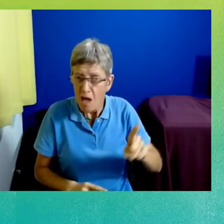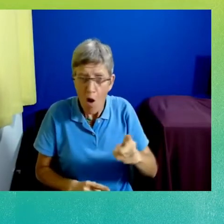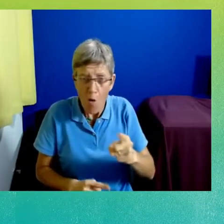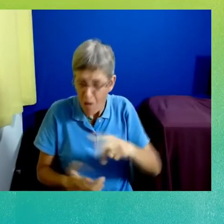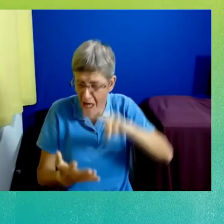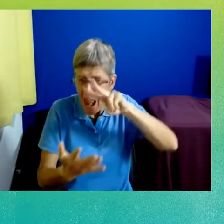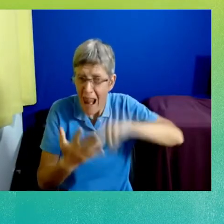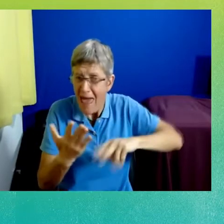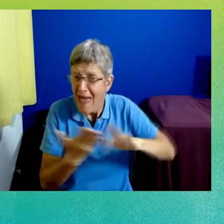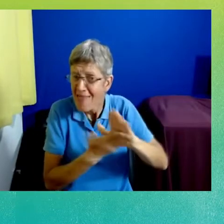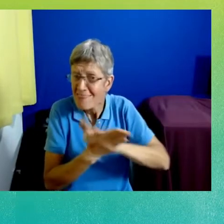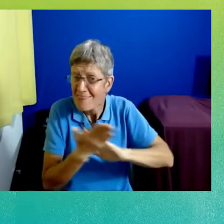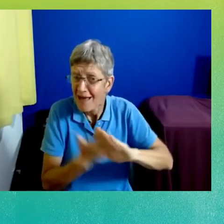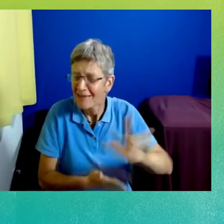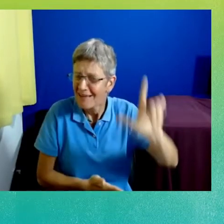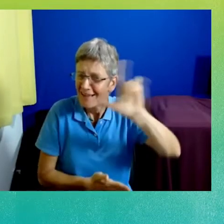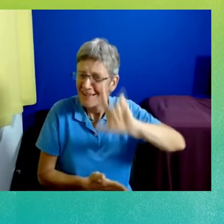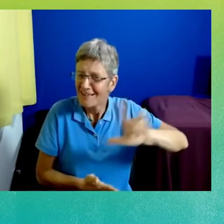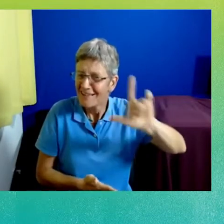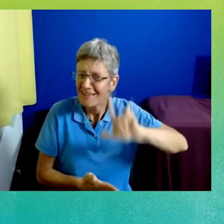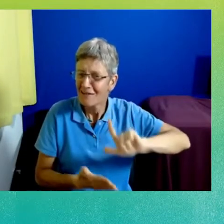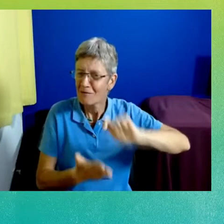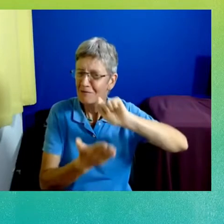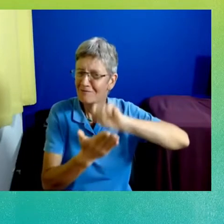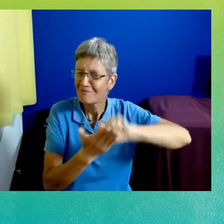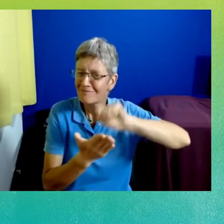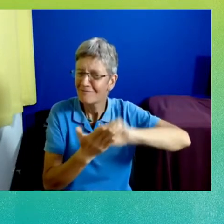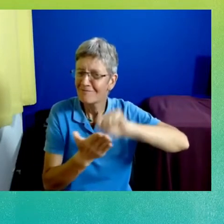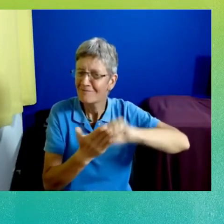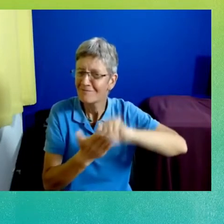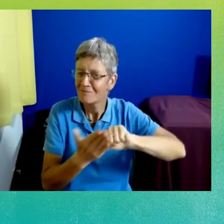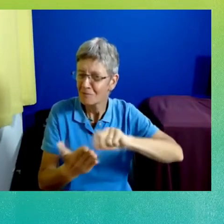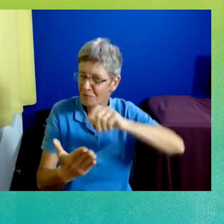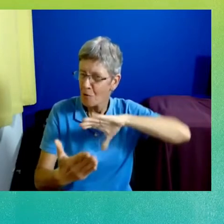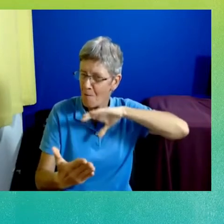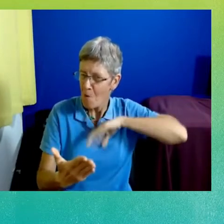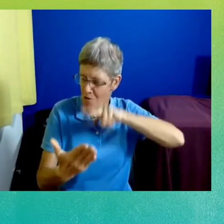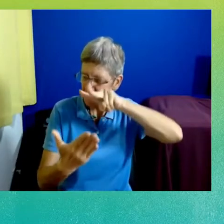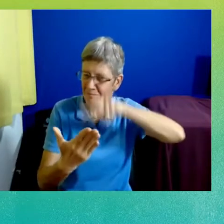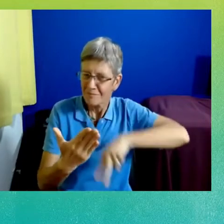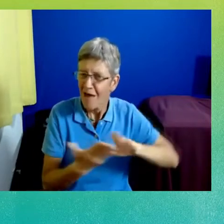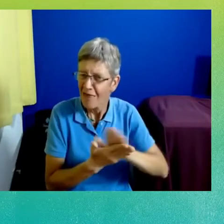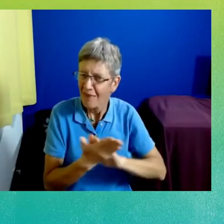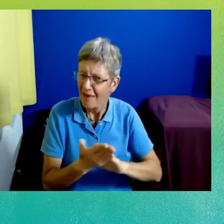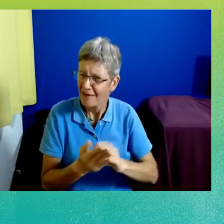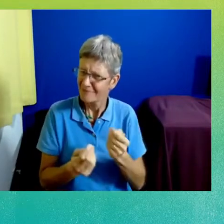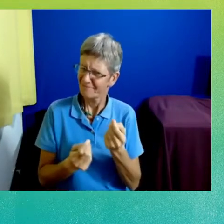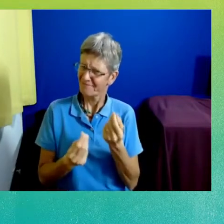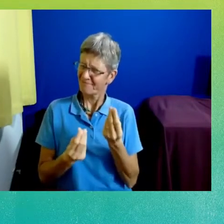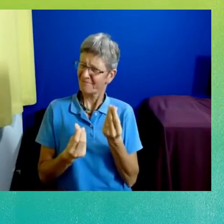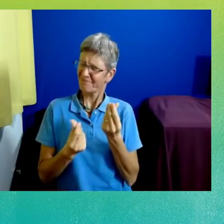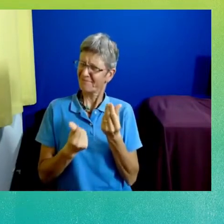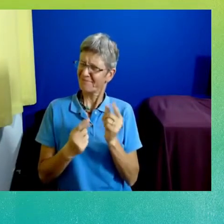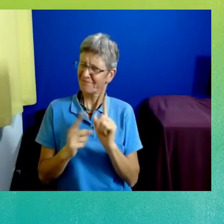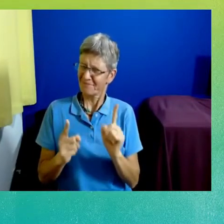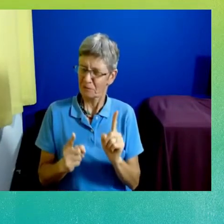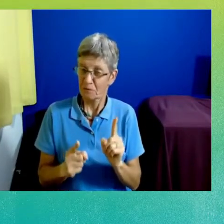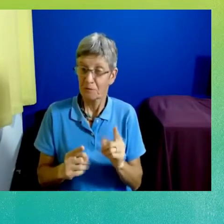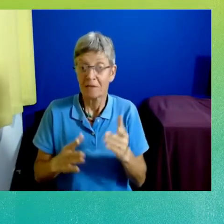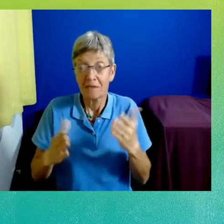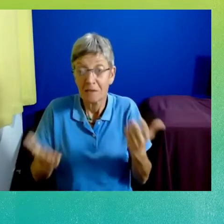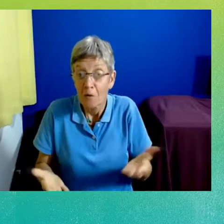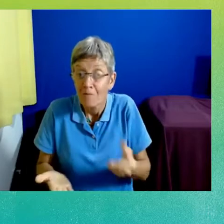suficiente. E na verdade, não. Às vezes, a pessoa não faz leitura em português